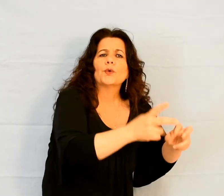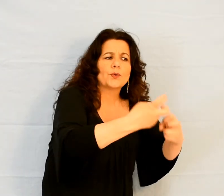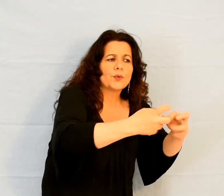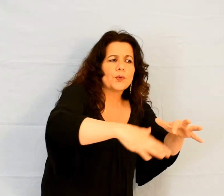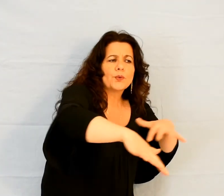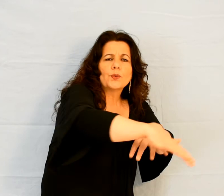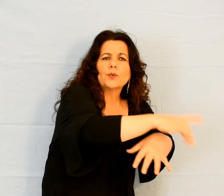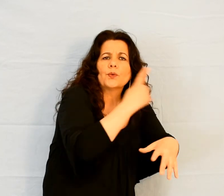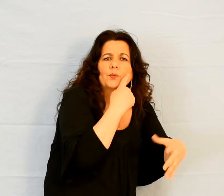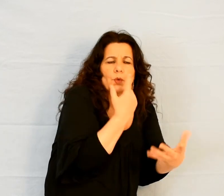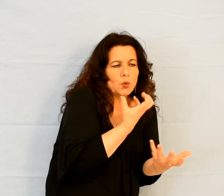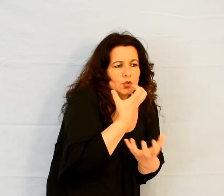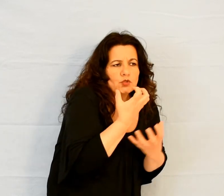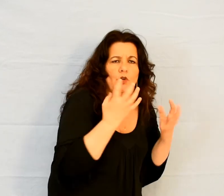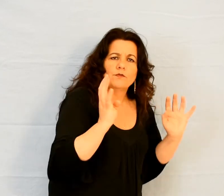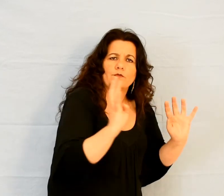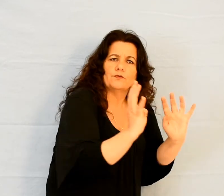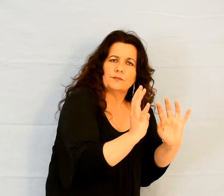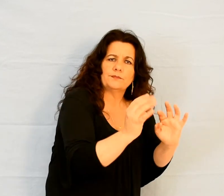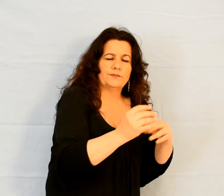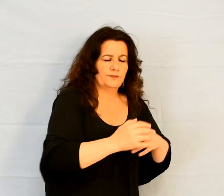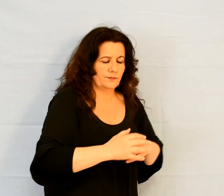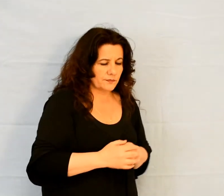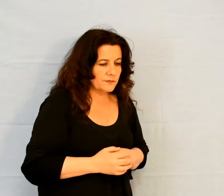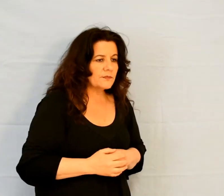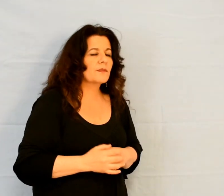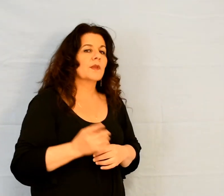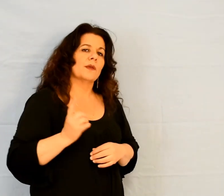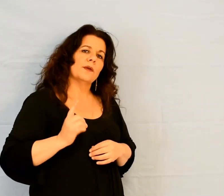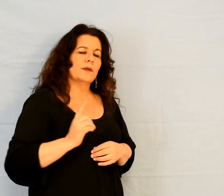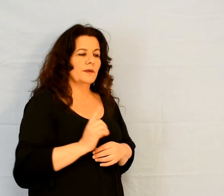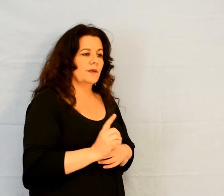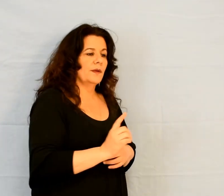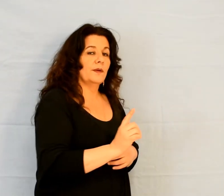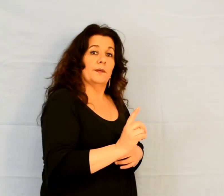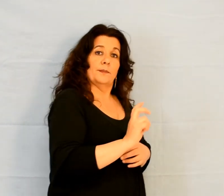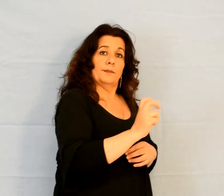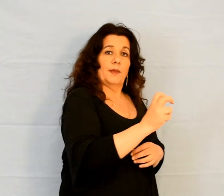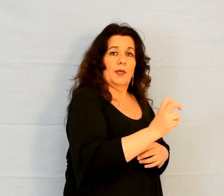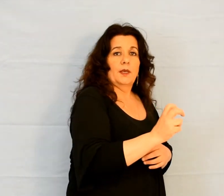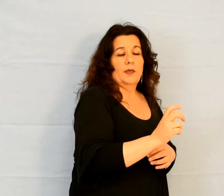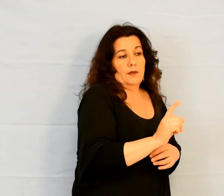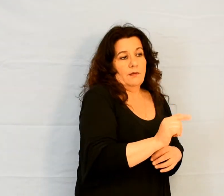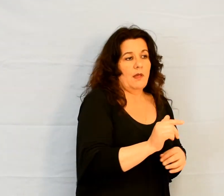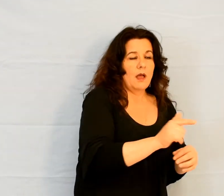se réchauffer. Pierre était avec eux, en train de se réchauffer.